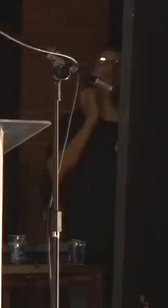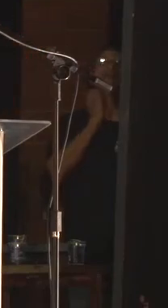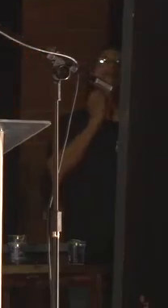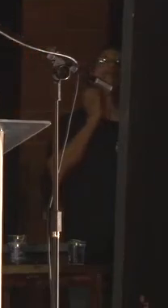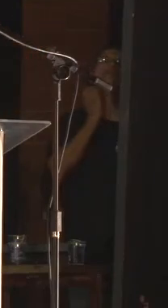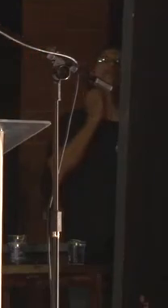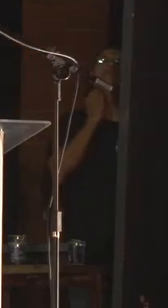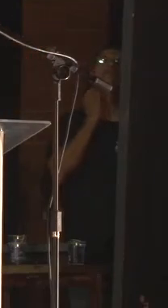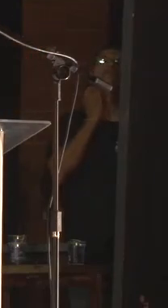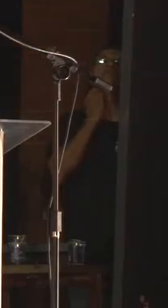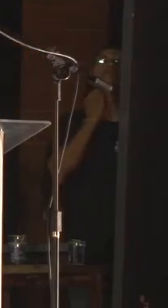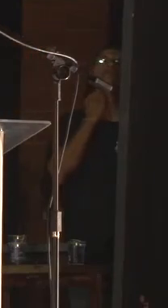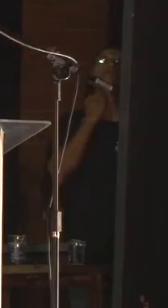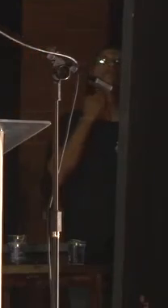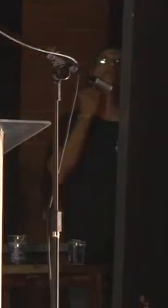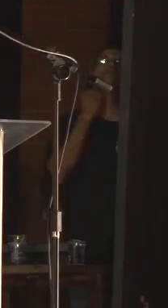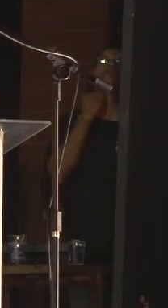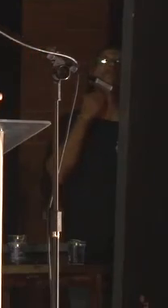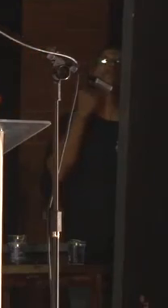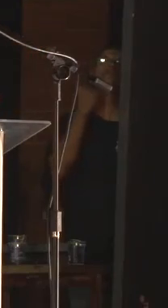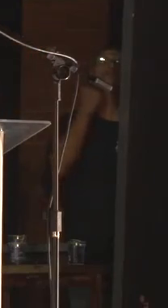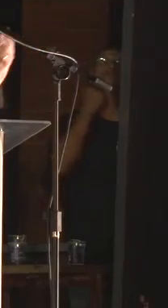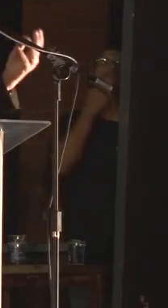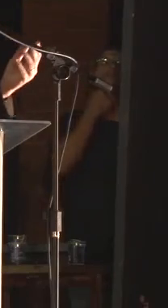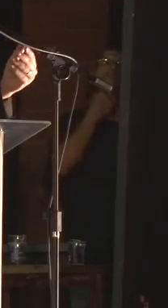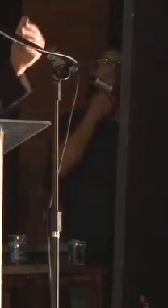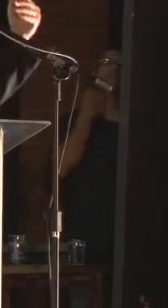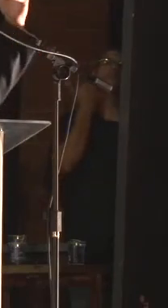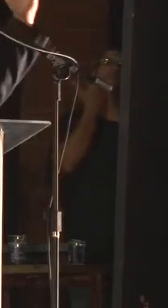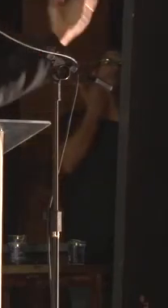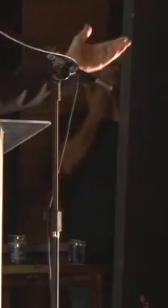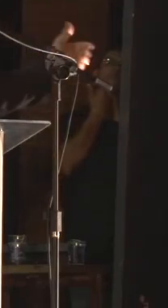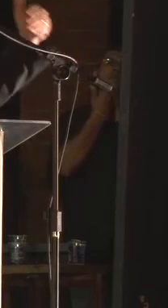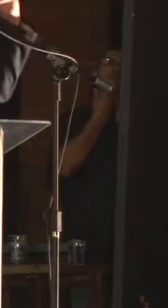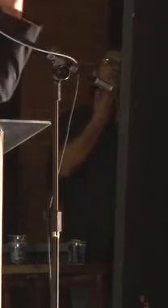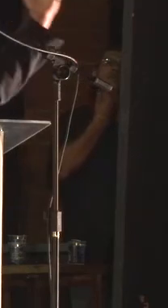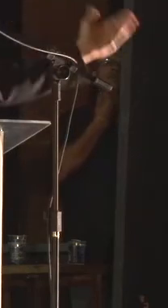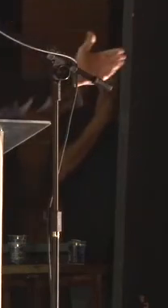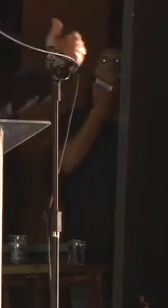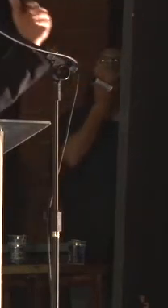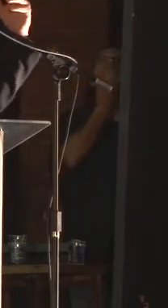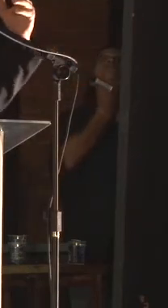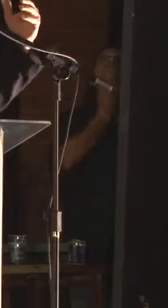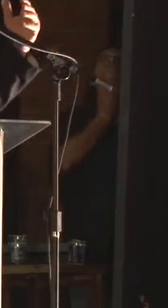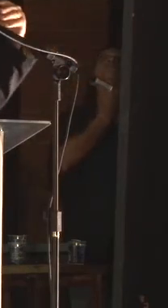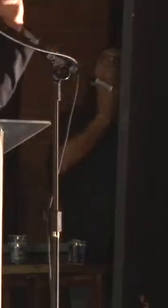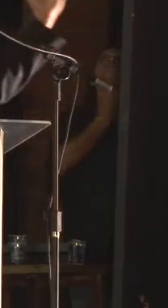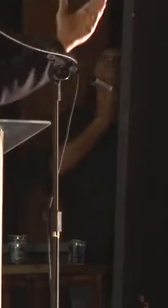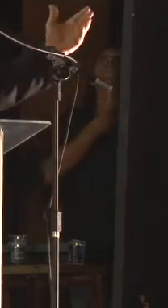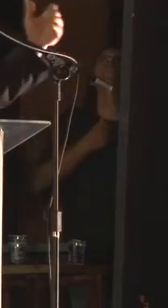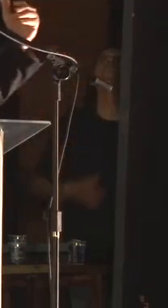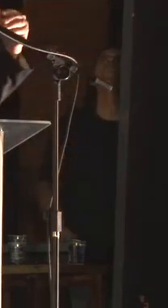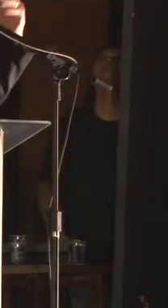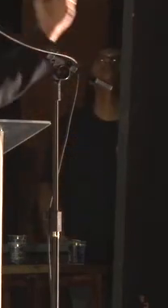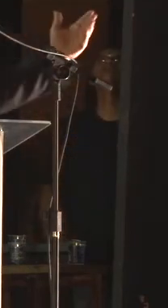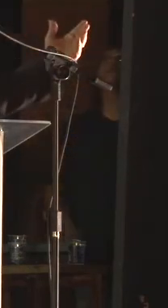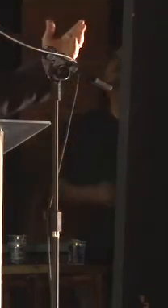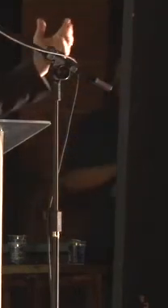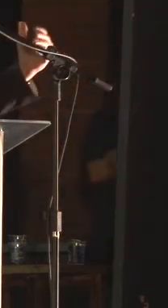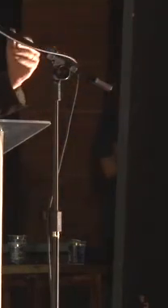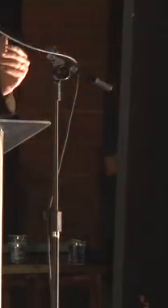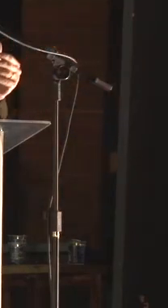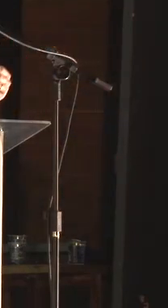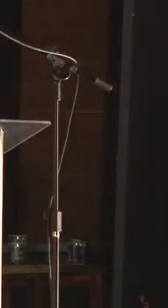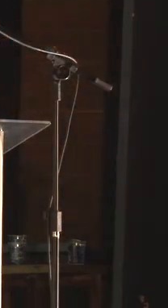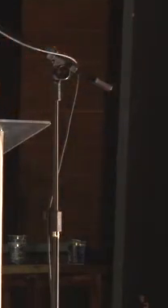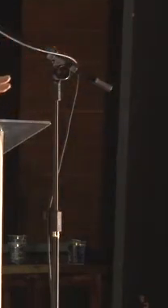momento, escolhemos para morar, né, muitos aqui são filhos de imigrantes, ou netos, ou